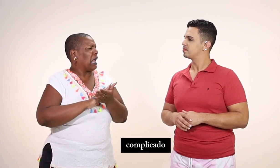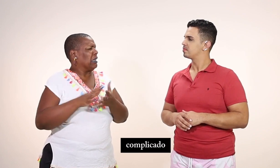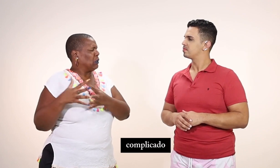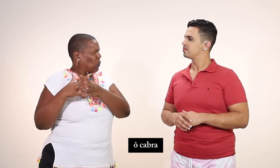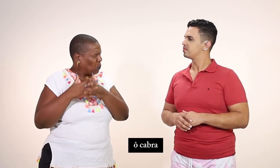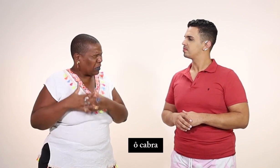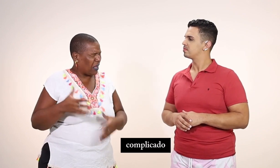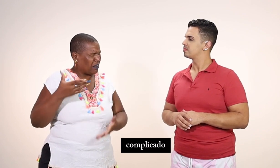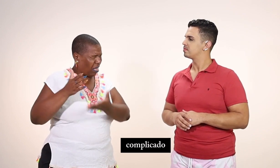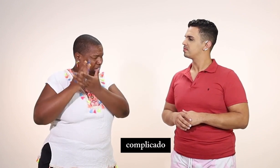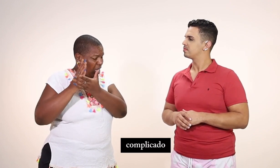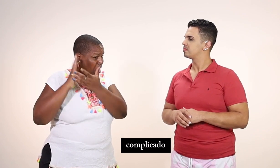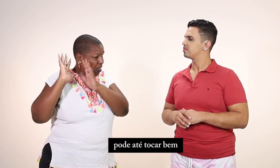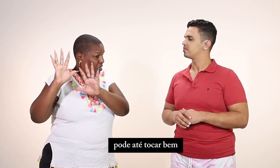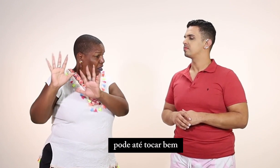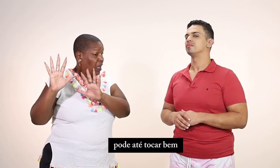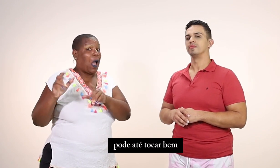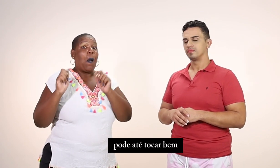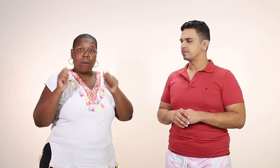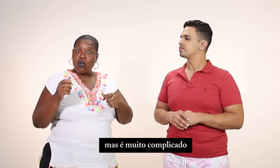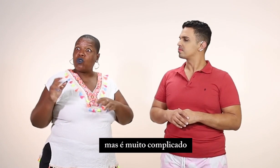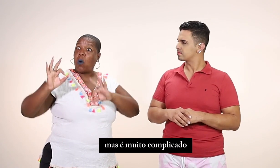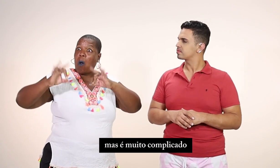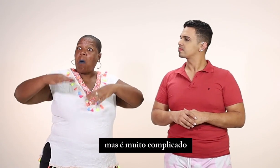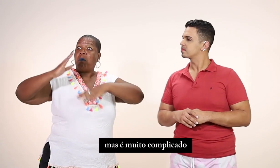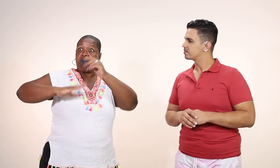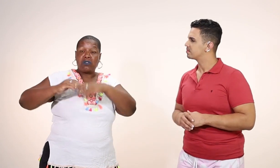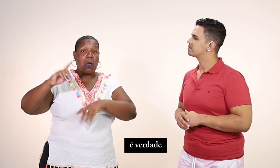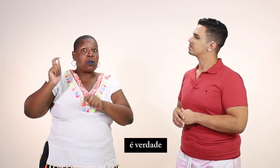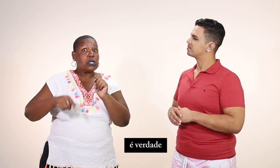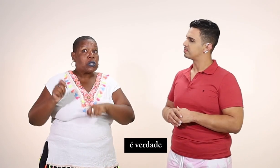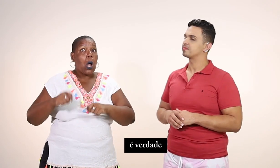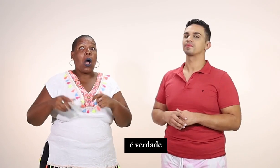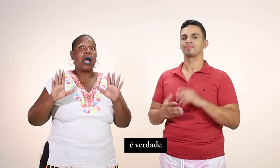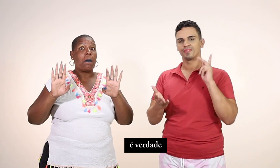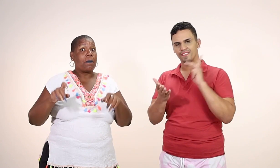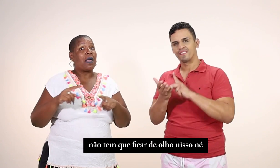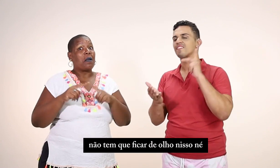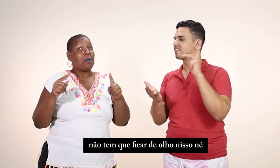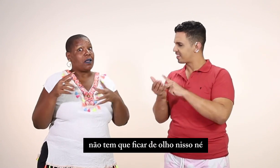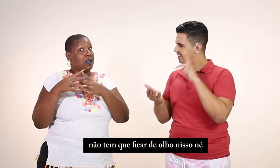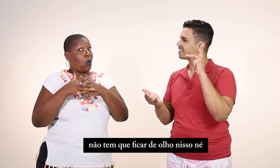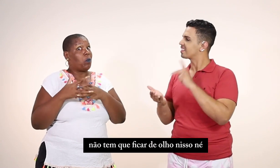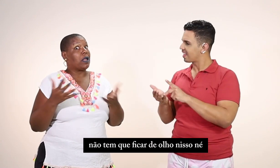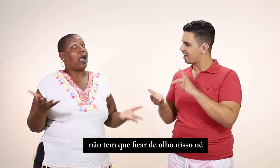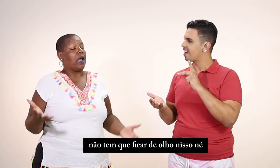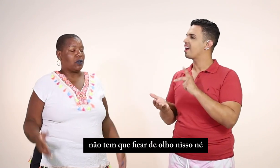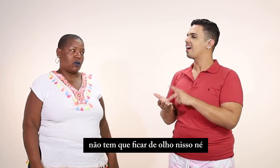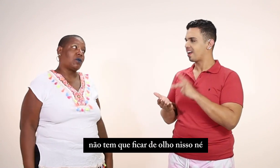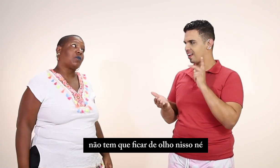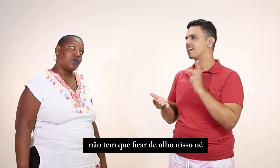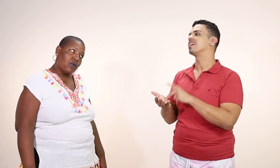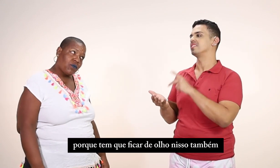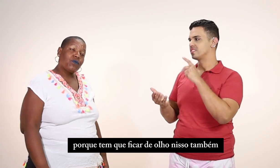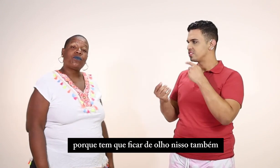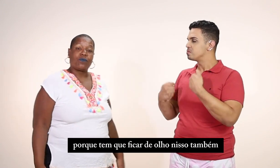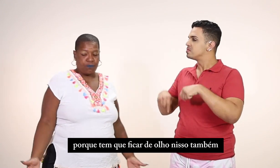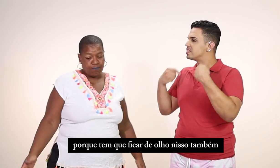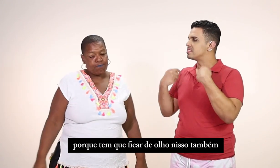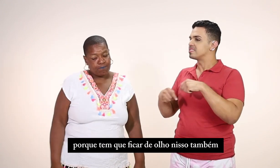Complicado, ou acaba complicado. Pode até tocar bem, mas é muito complicado, É, verdade, não. Tem que ficar de olho nisso, né? né? Porque Tem que ficar de olho